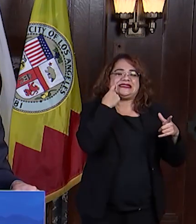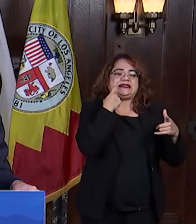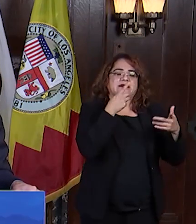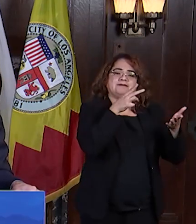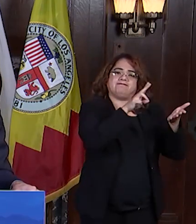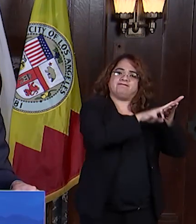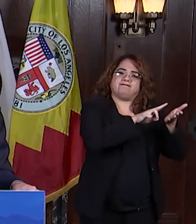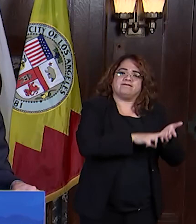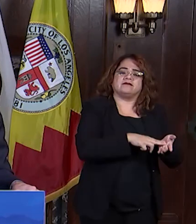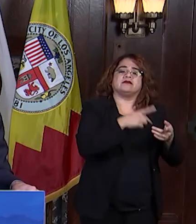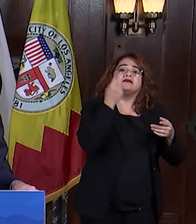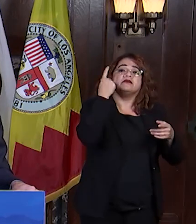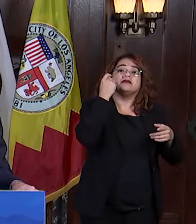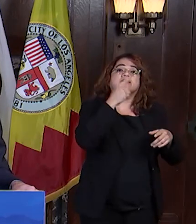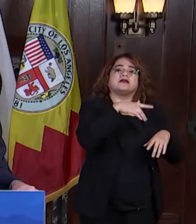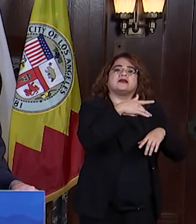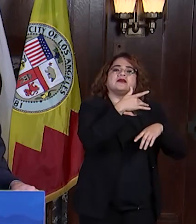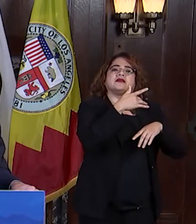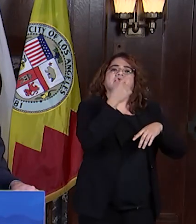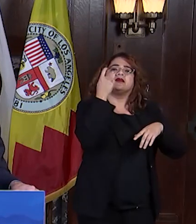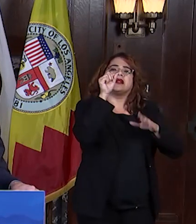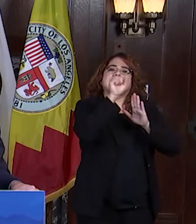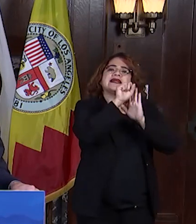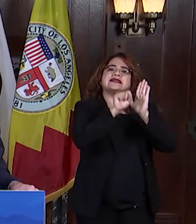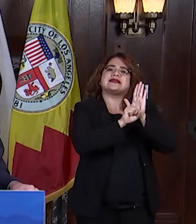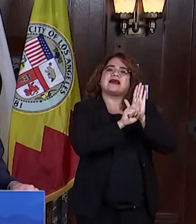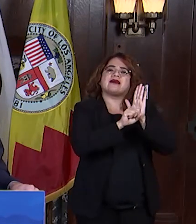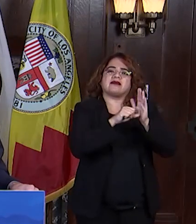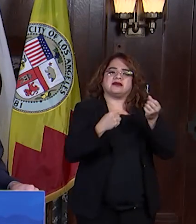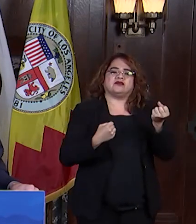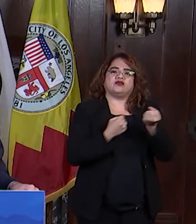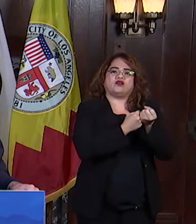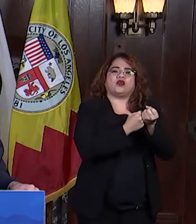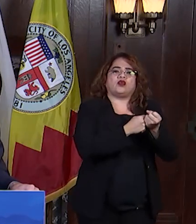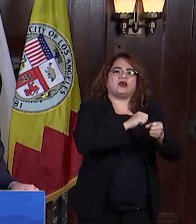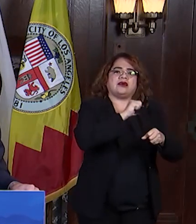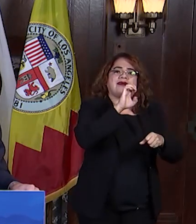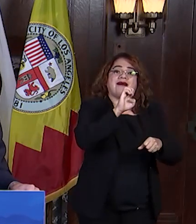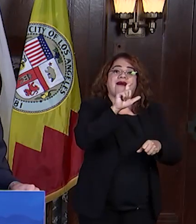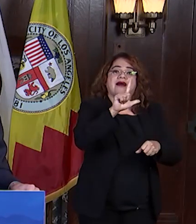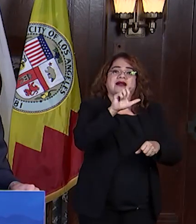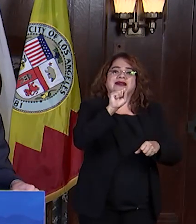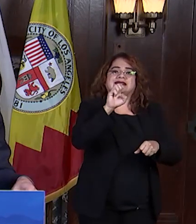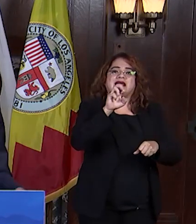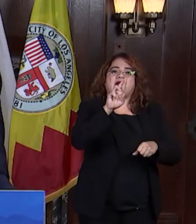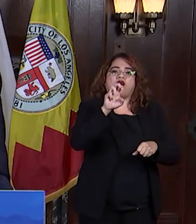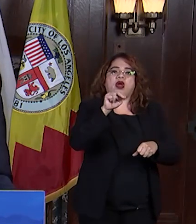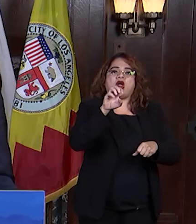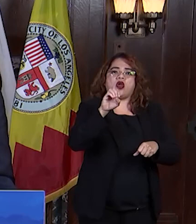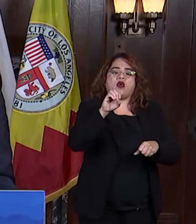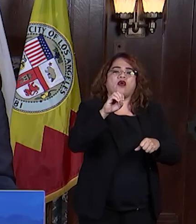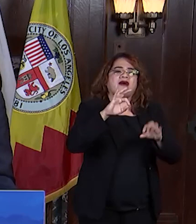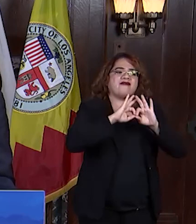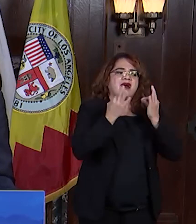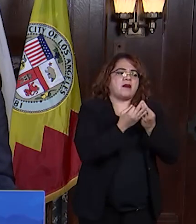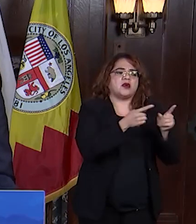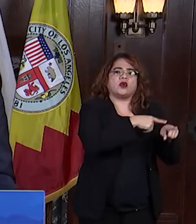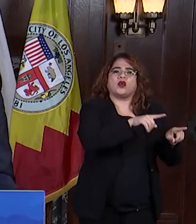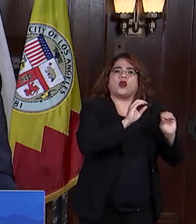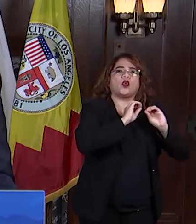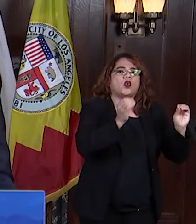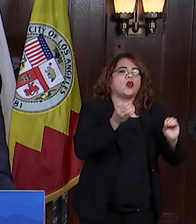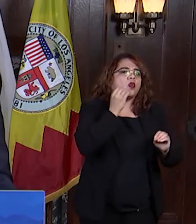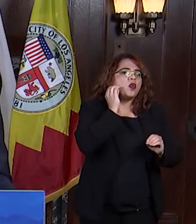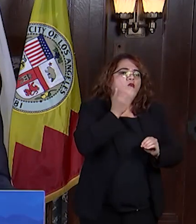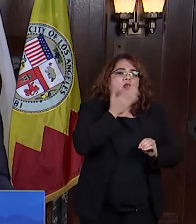arrendar viviendas vacías del Estado para familias sin hogar en El Sereno. Durante el fin de semana, las primeras